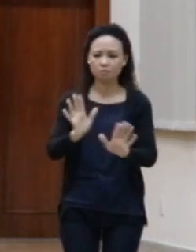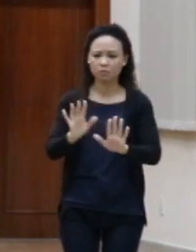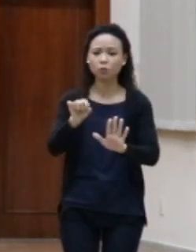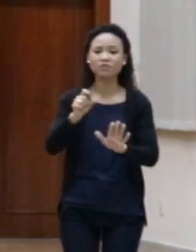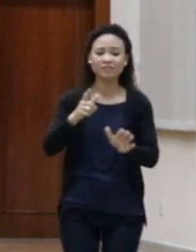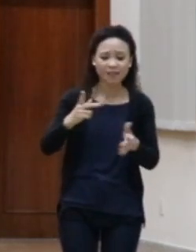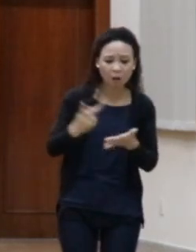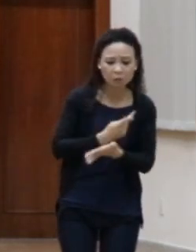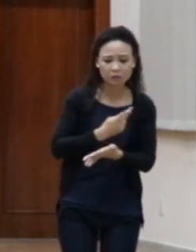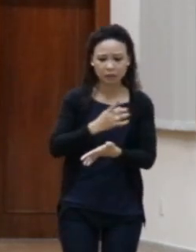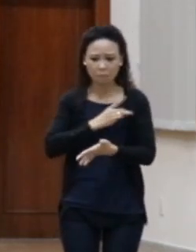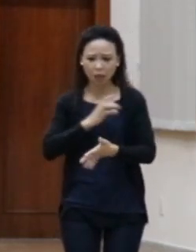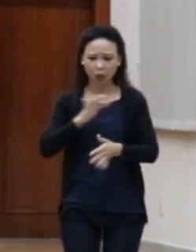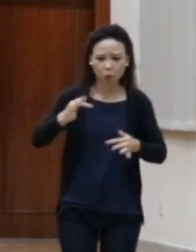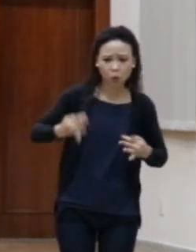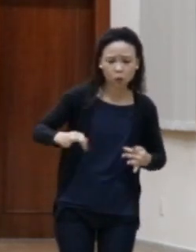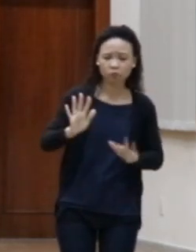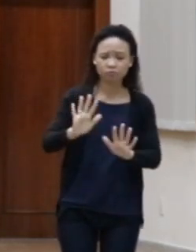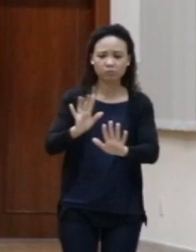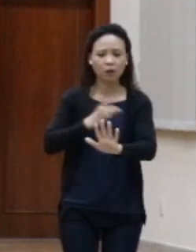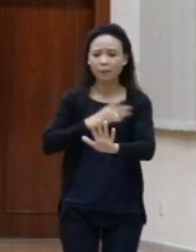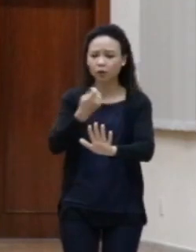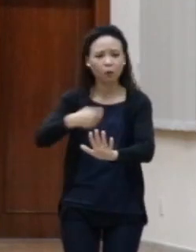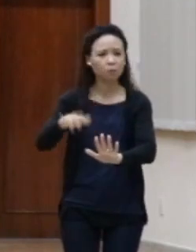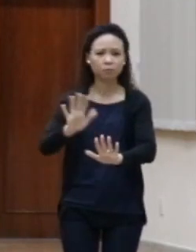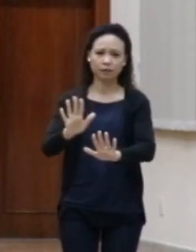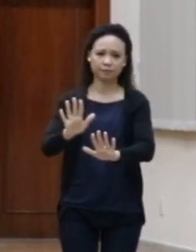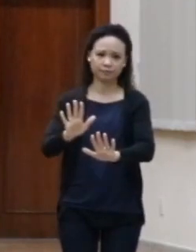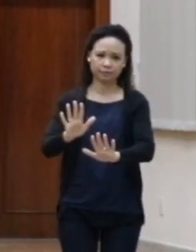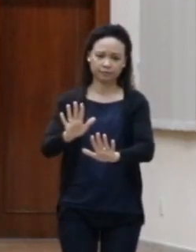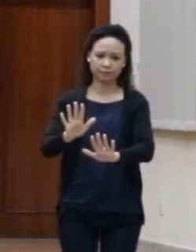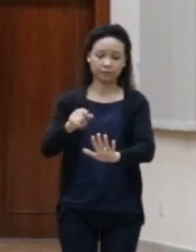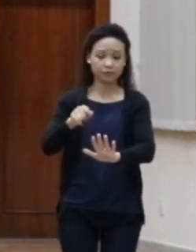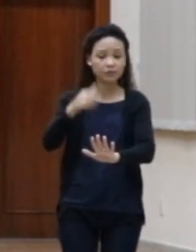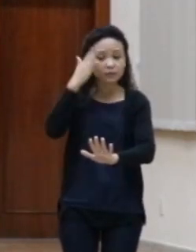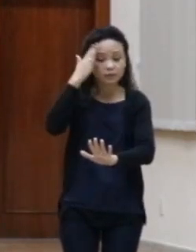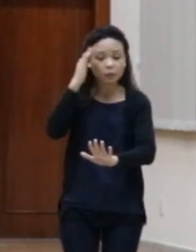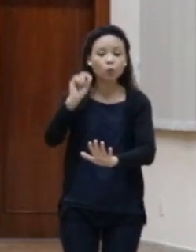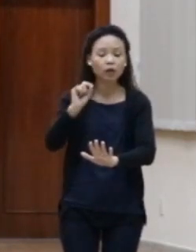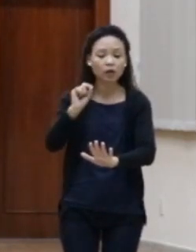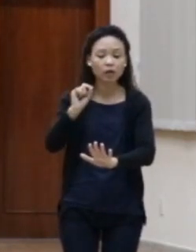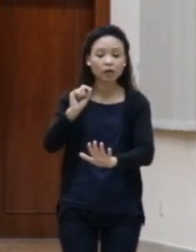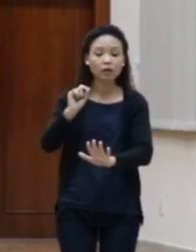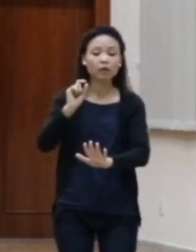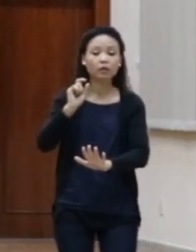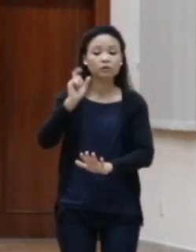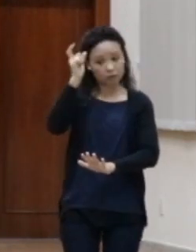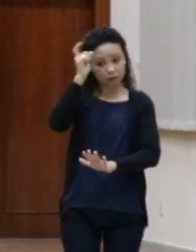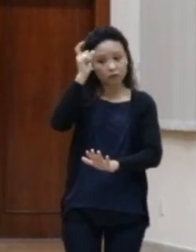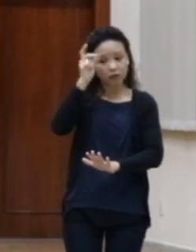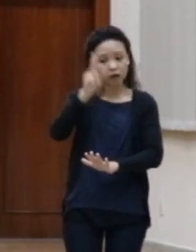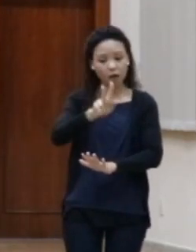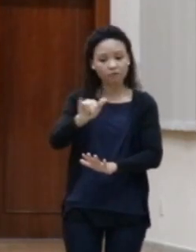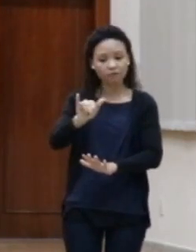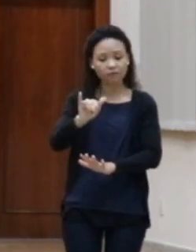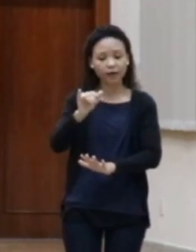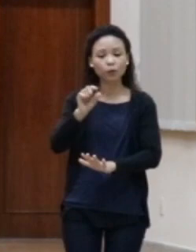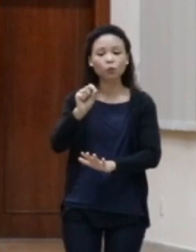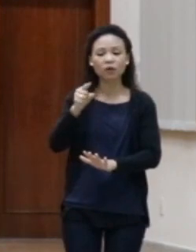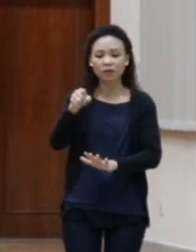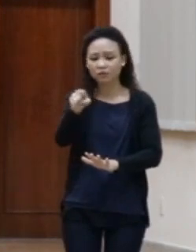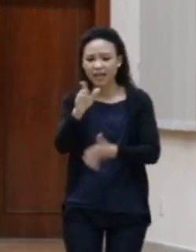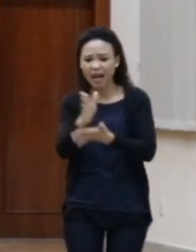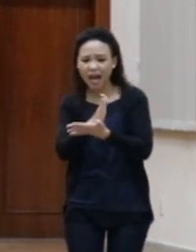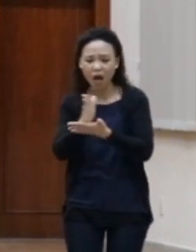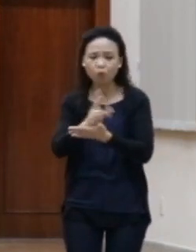tenha medo da sua dor. E aí o Senhor então continua: saibam que o diabo lançará alguns de vocês na prisão para prová-los,